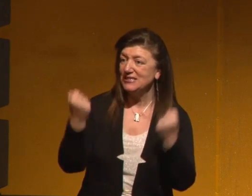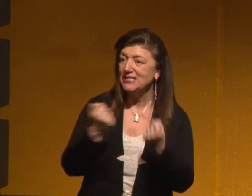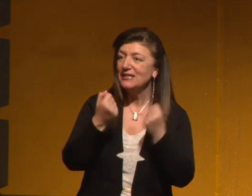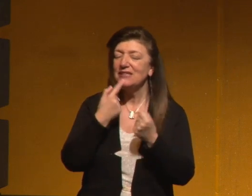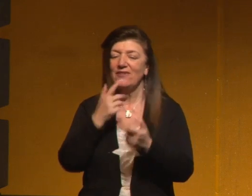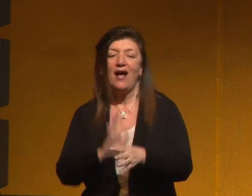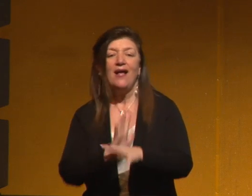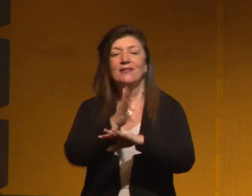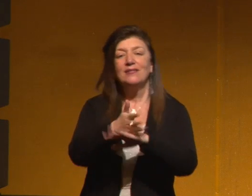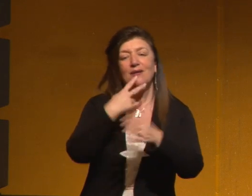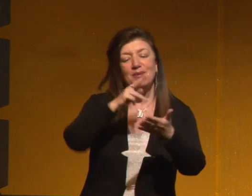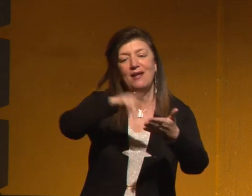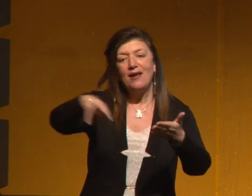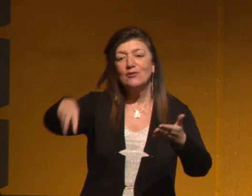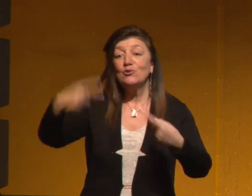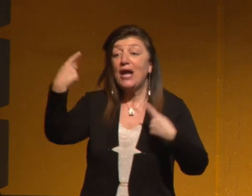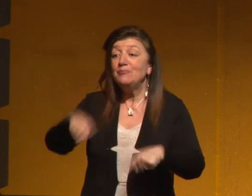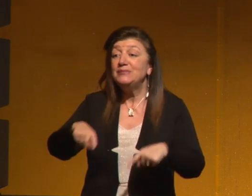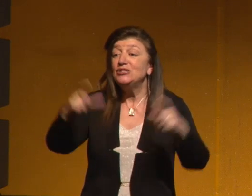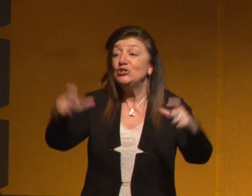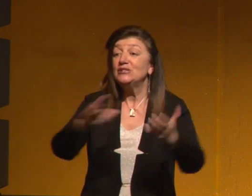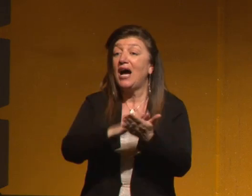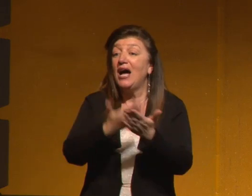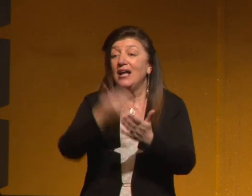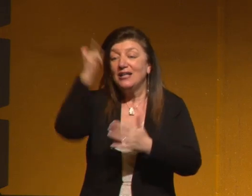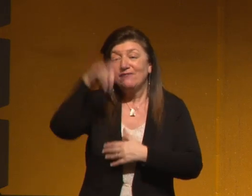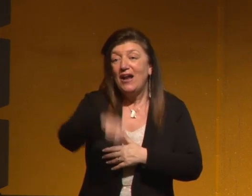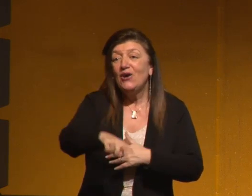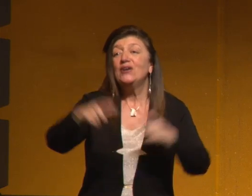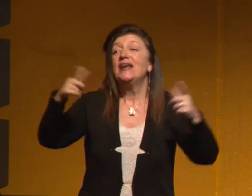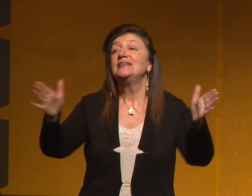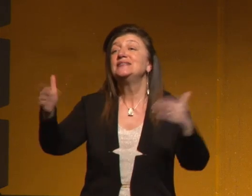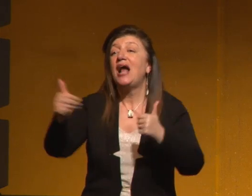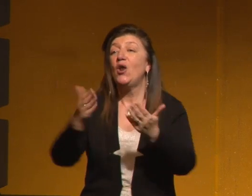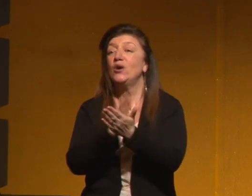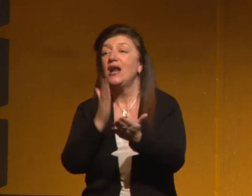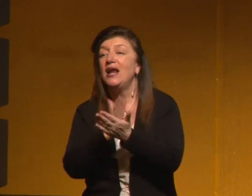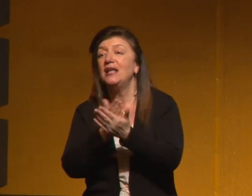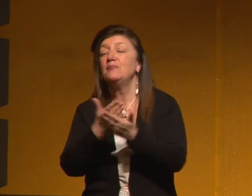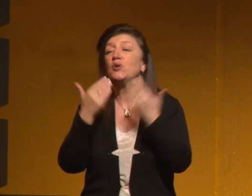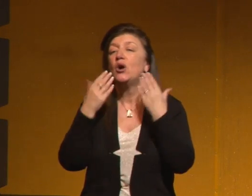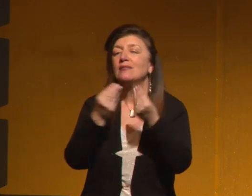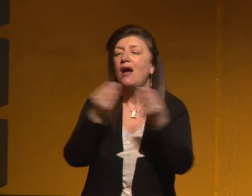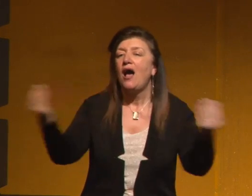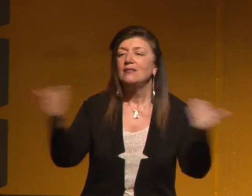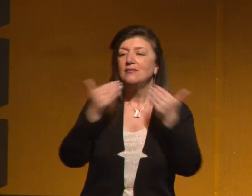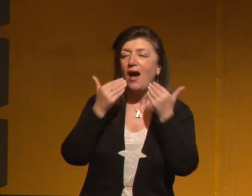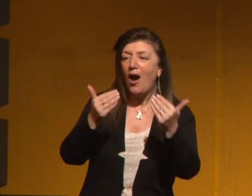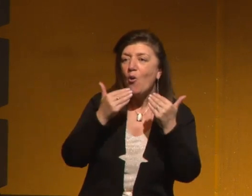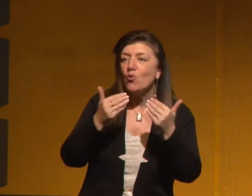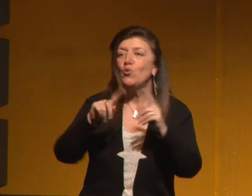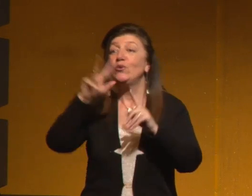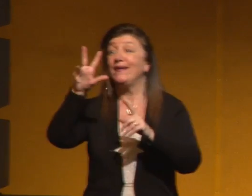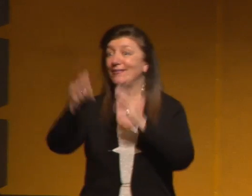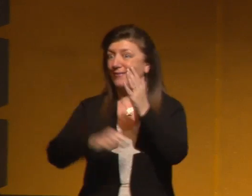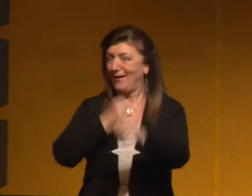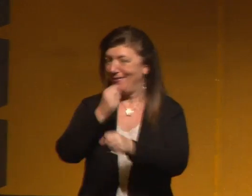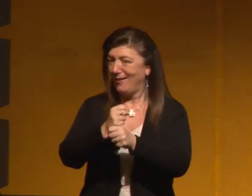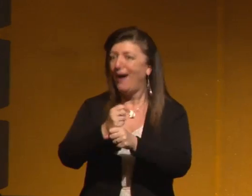lettura questo è valore di torino questo valore del nostro salone del libro è davvero tanti auguri ai 30 anni e buon sono né a tutti